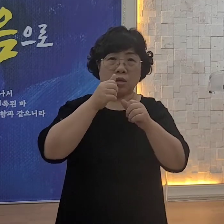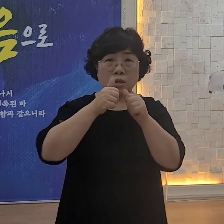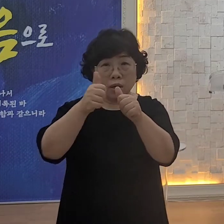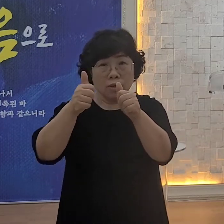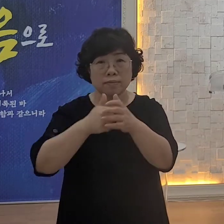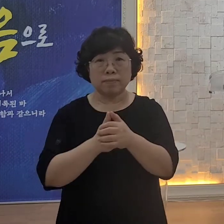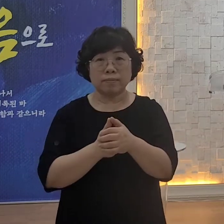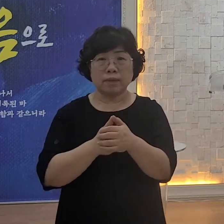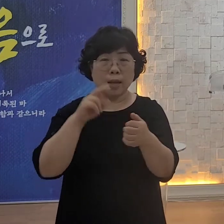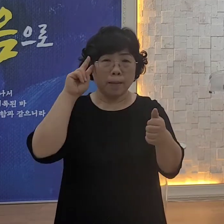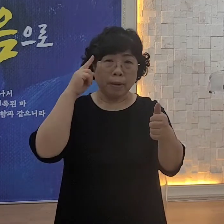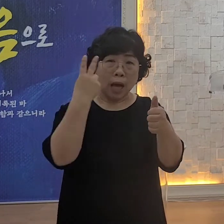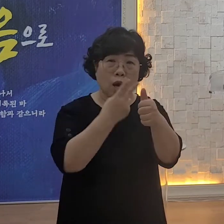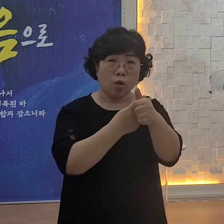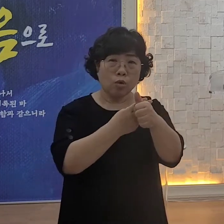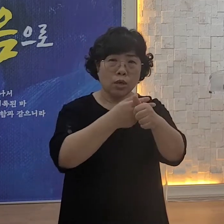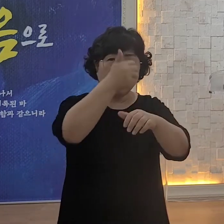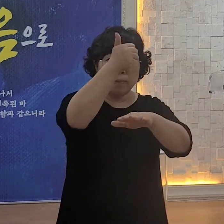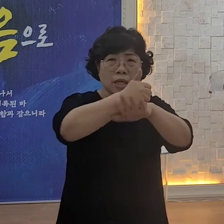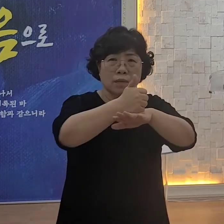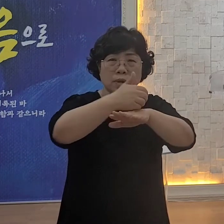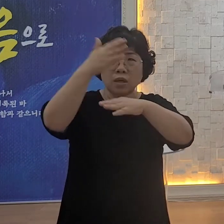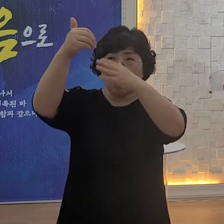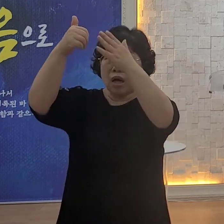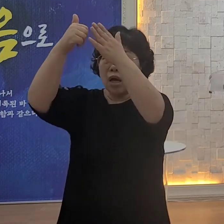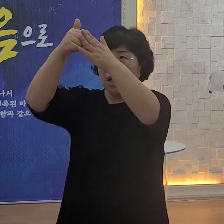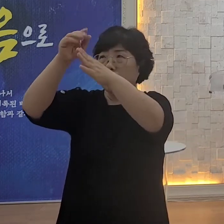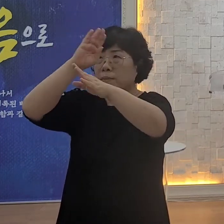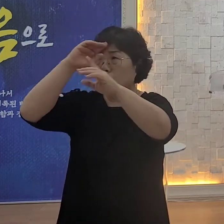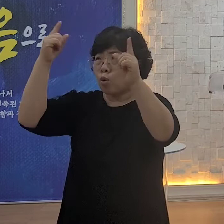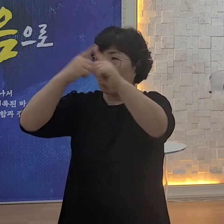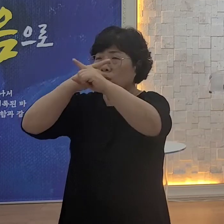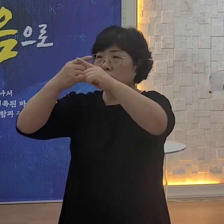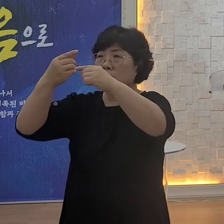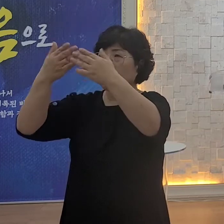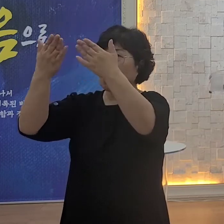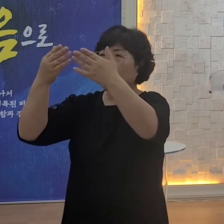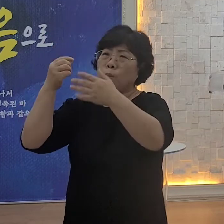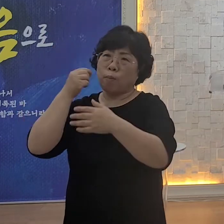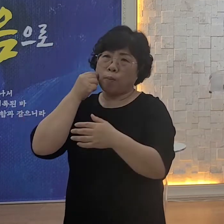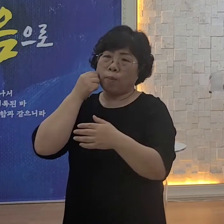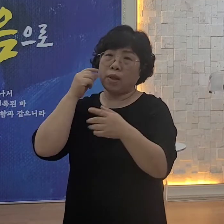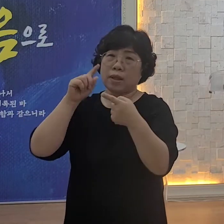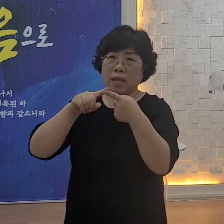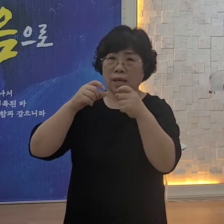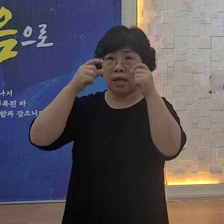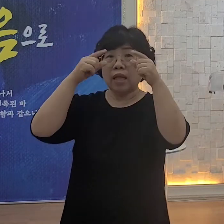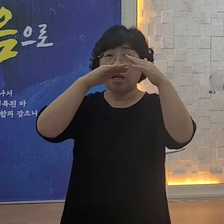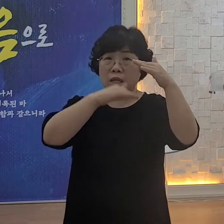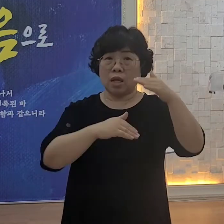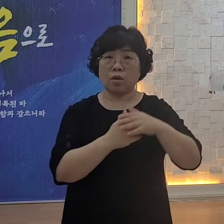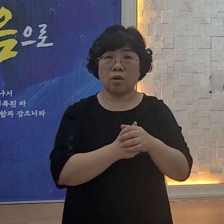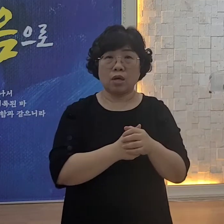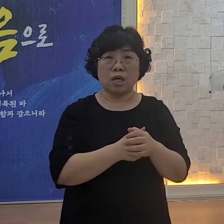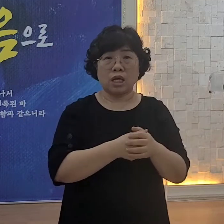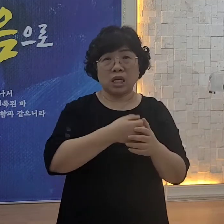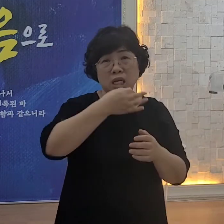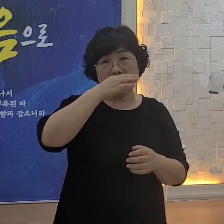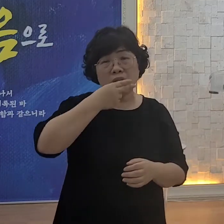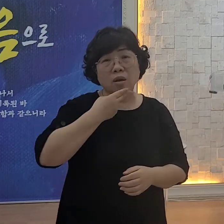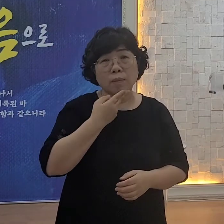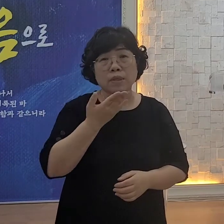뭐라고요? 바울이 나중에 왜 하나님께서 나를 안 고쳐주셨나 깨닫게 된 본문이라는 거예요. 우리 다 같이 읽습니다.